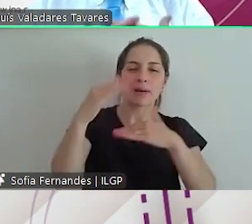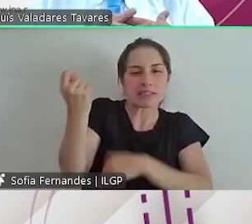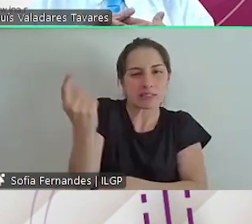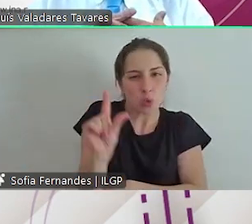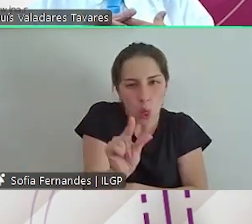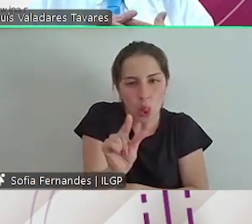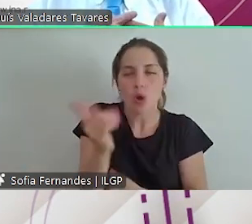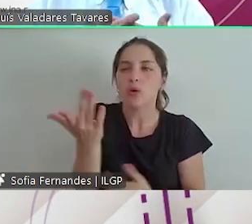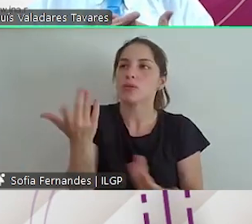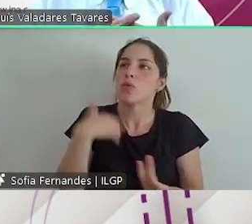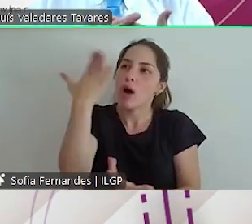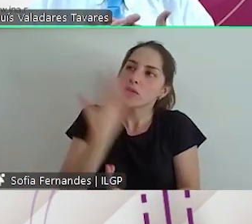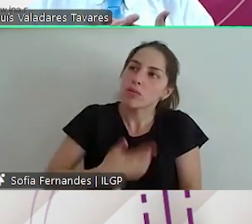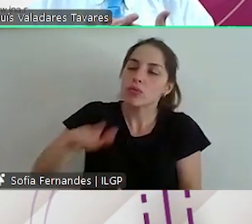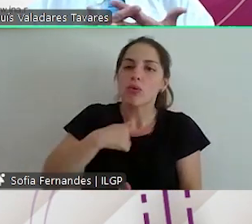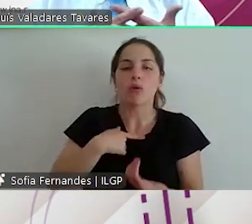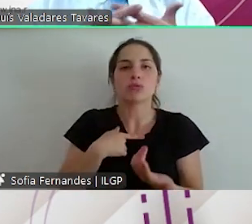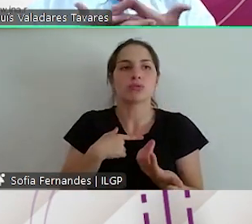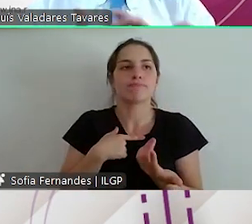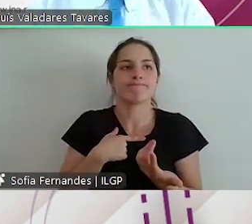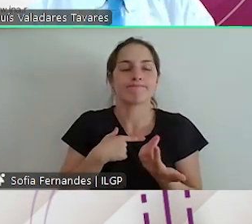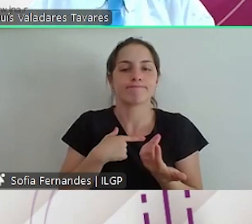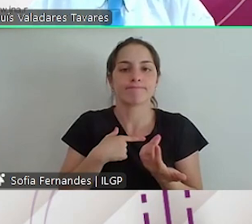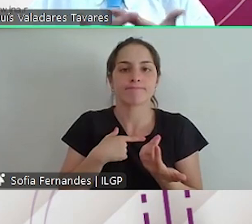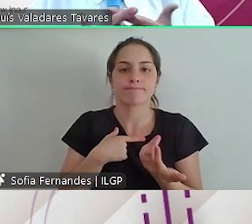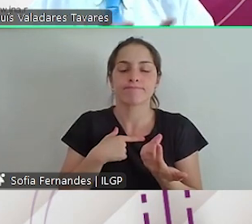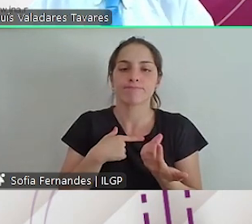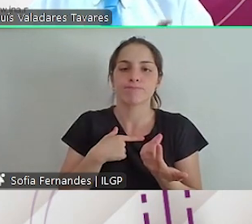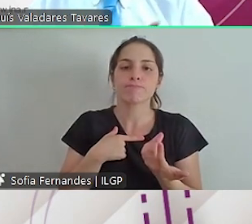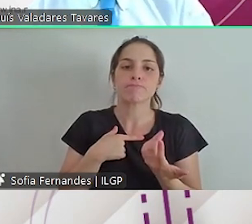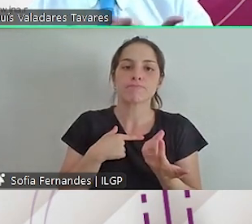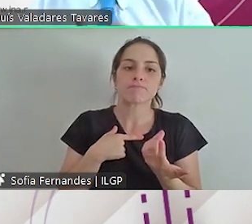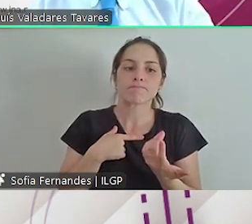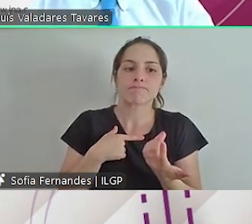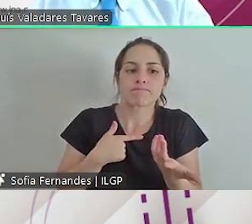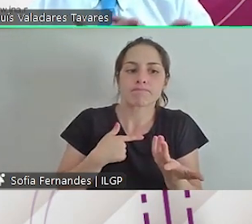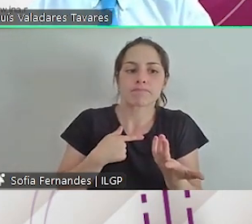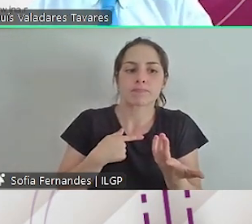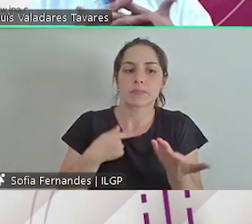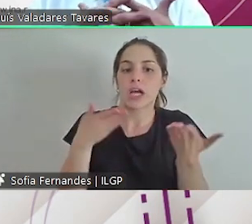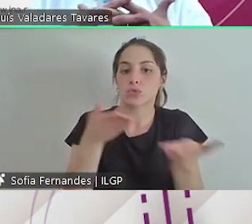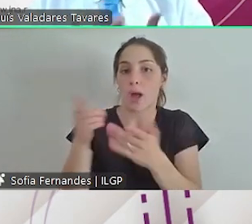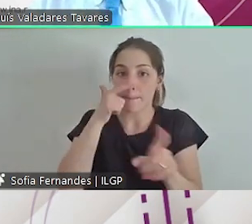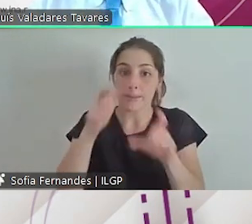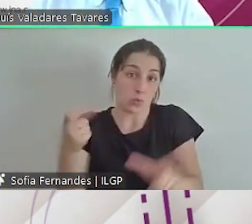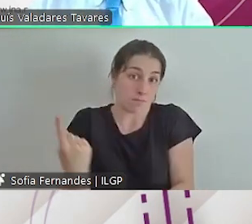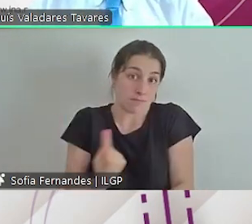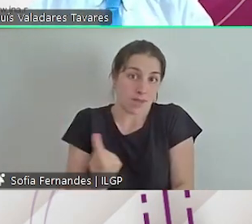nós que temos o paradigma de servir o interesse público somos pessoas